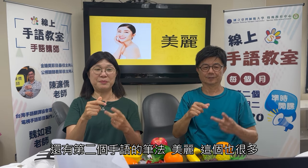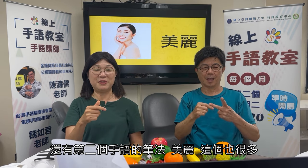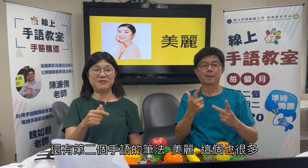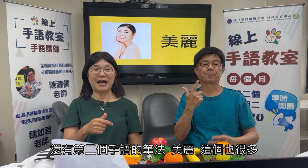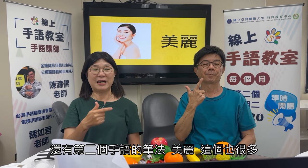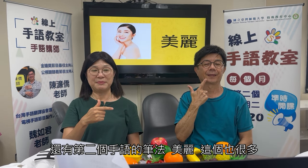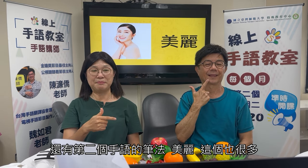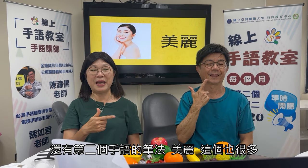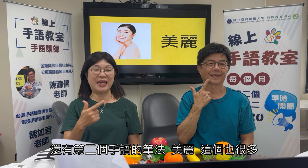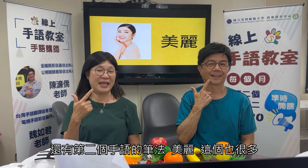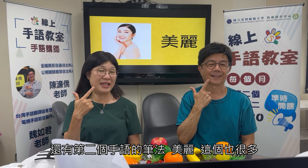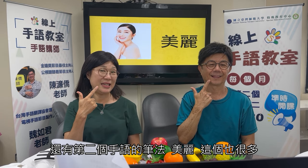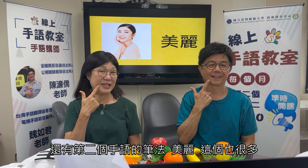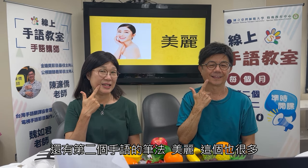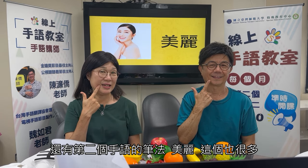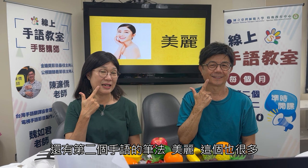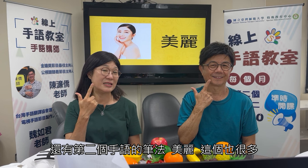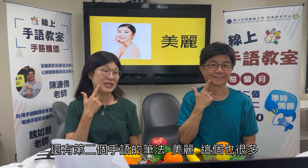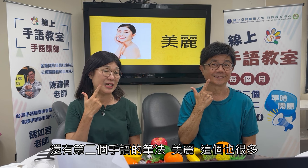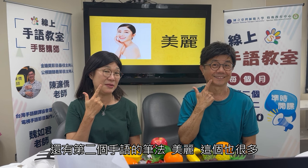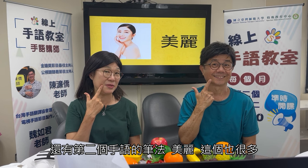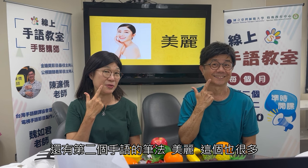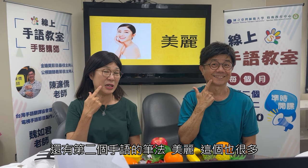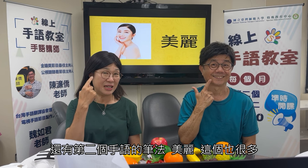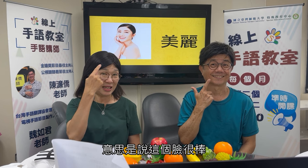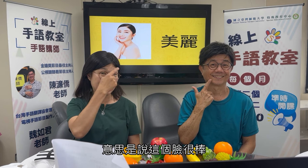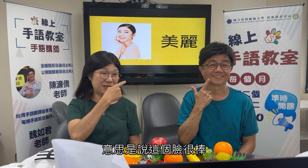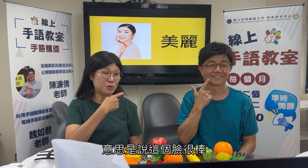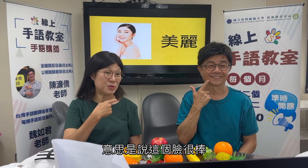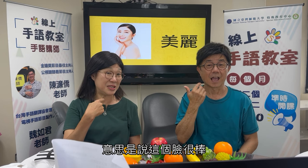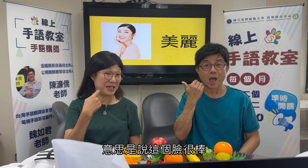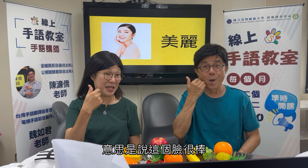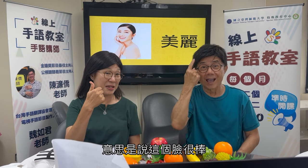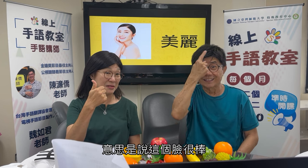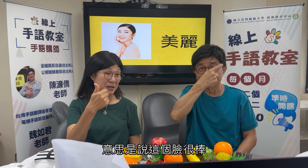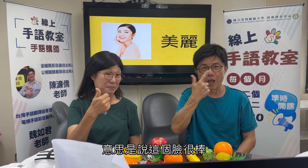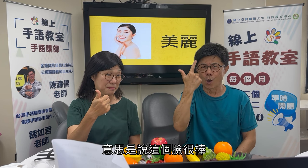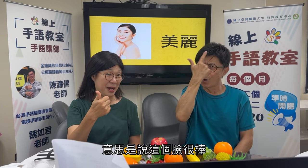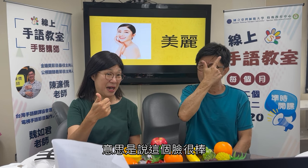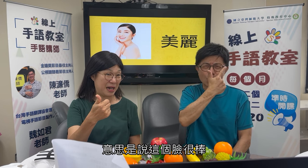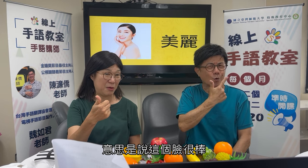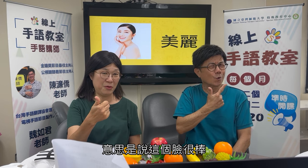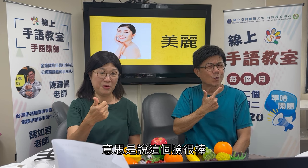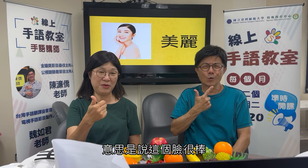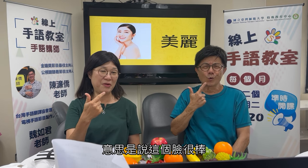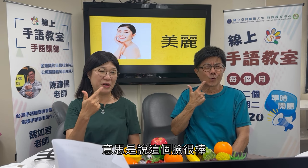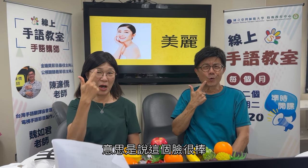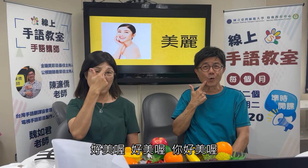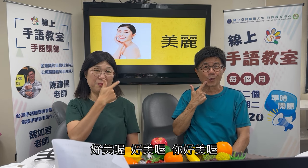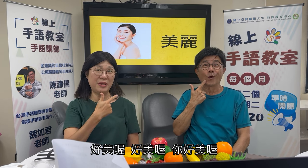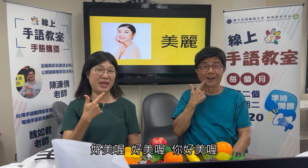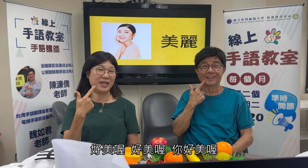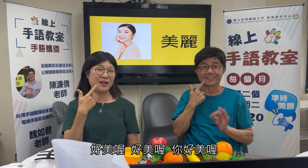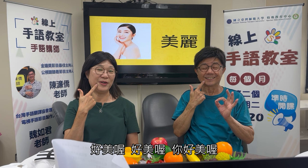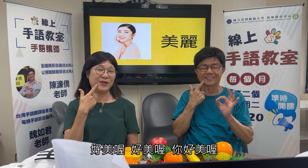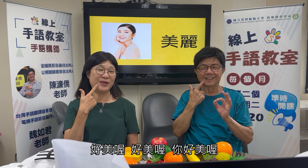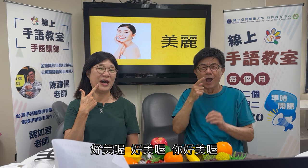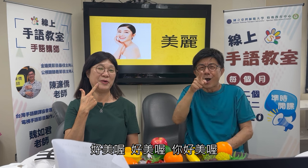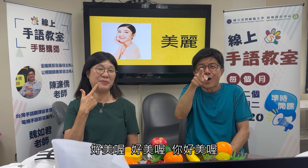法，美丽，好，这个也很多，意思是说这个脸很棒哦，好美哦，好美